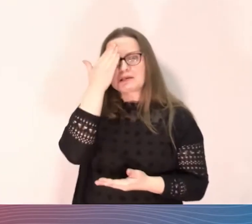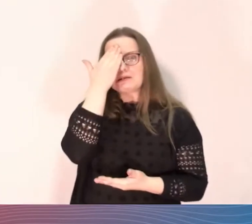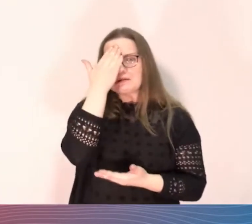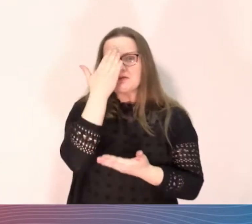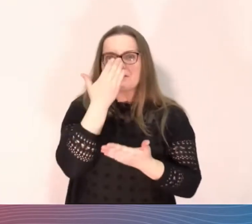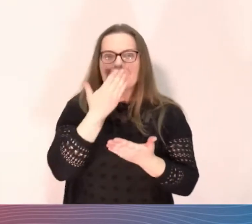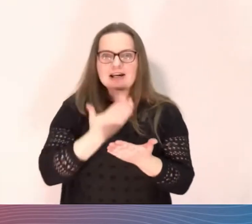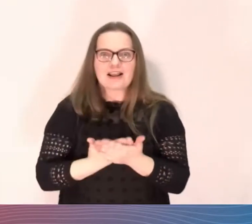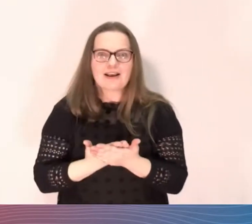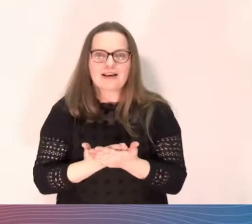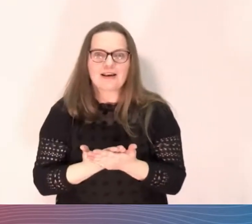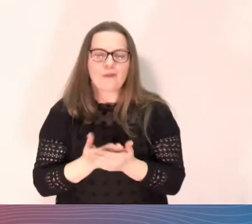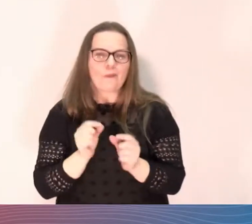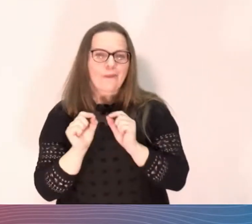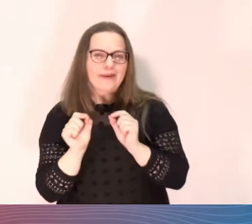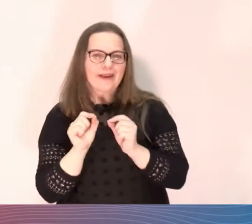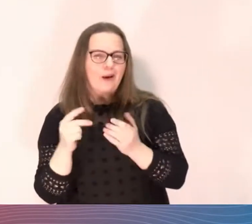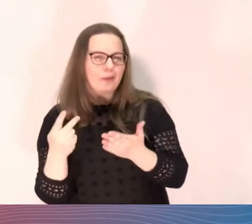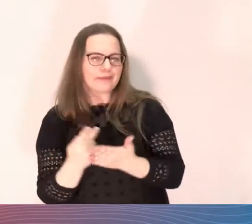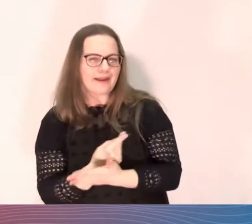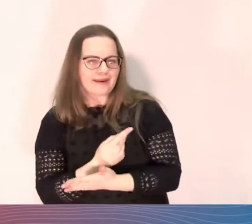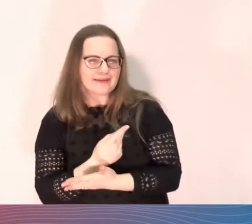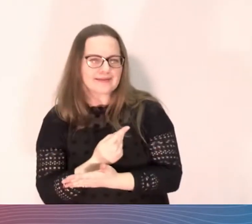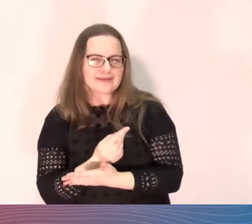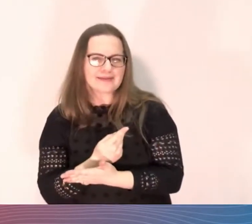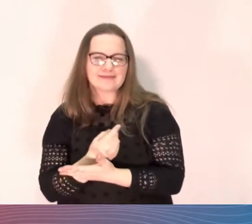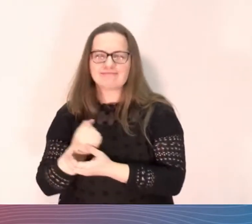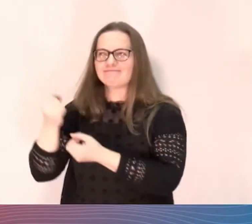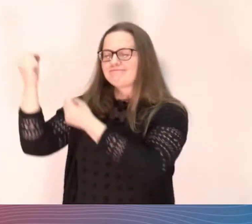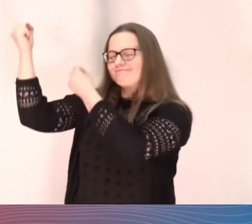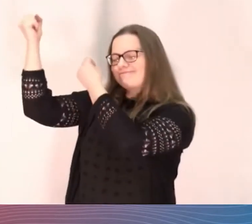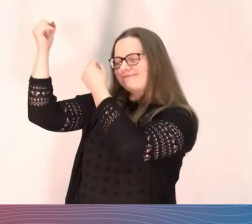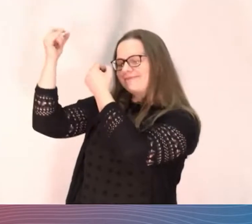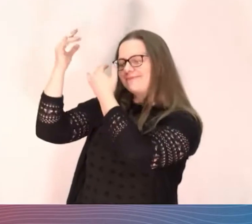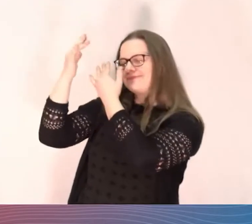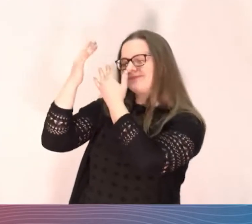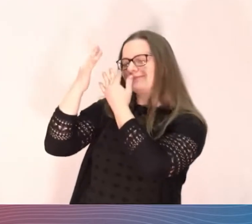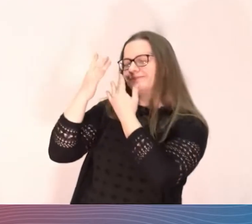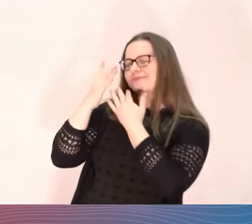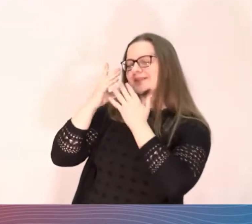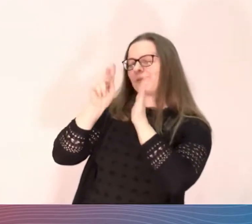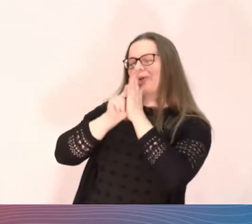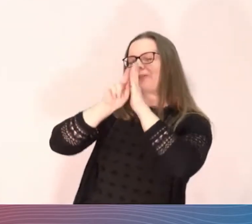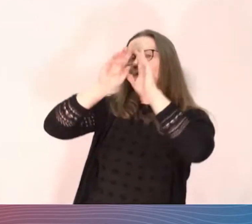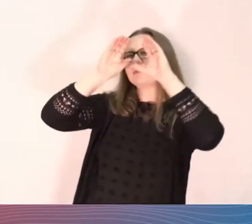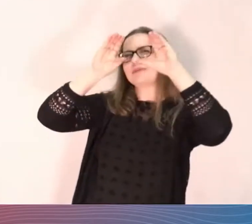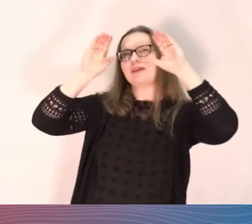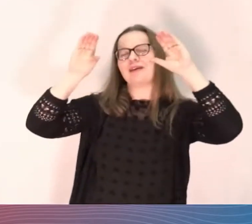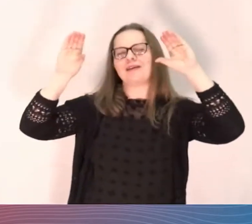recebe a bênção espiritual nos lugares celestiais.